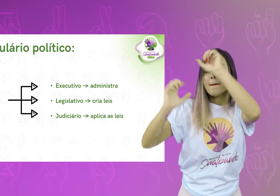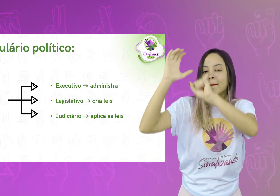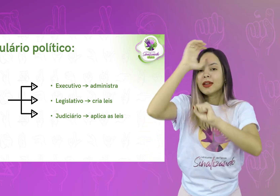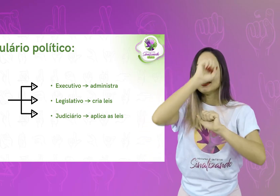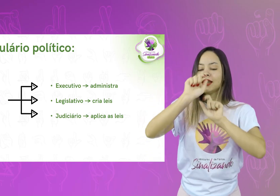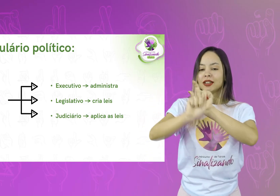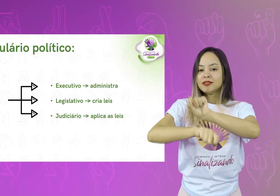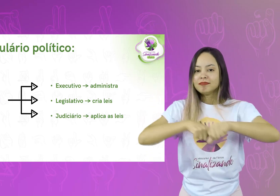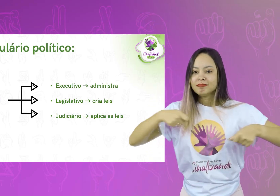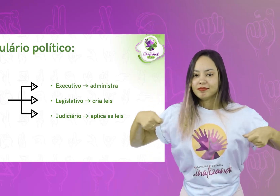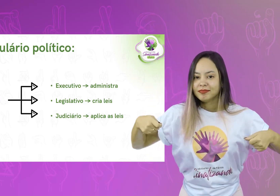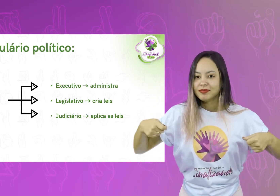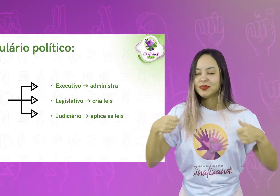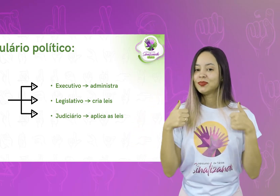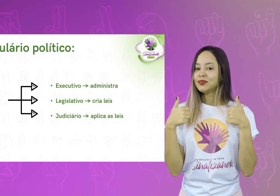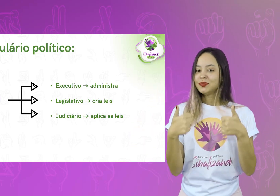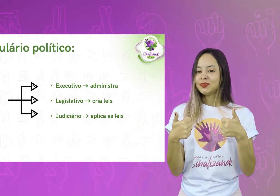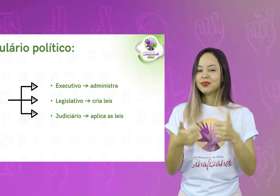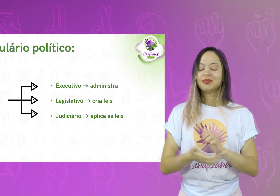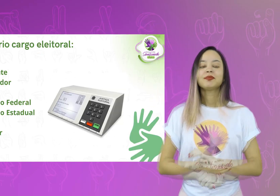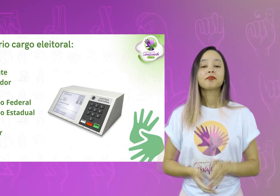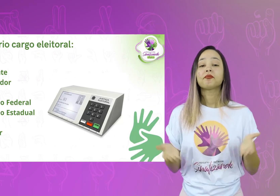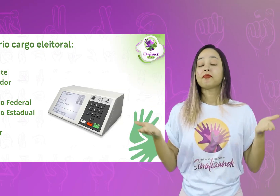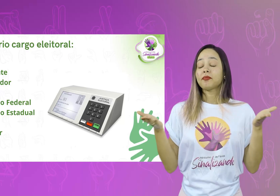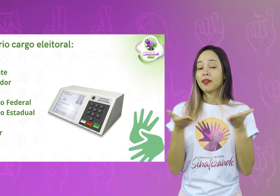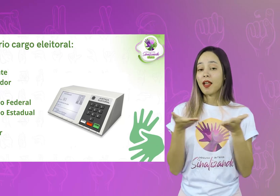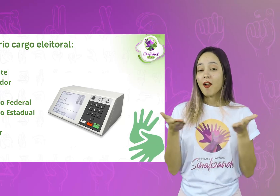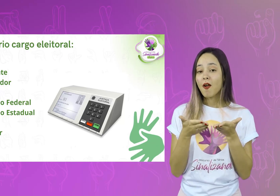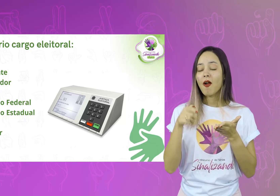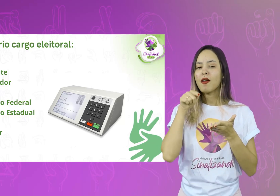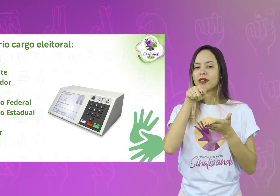cidadãos, temos que aprender esses sinais.